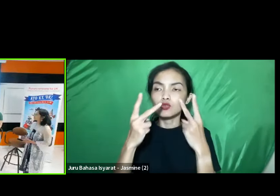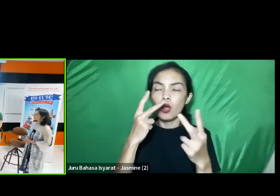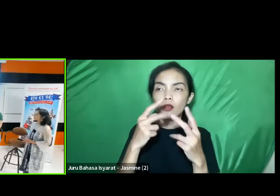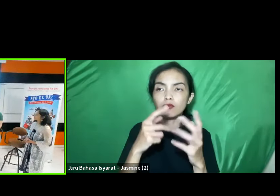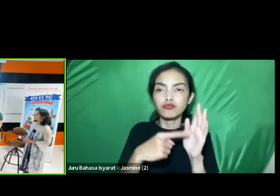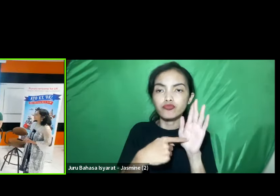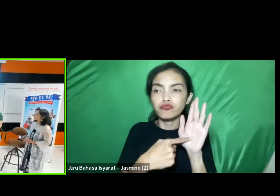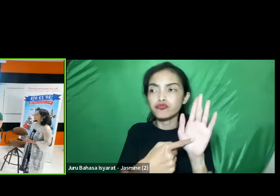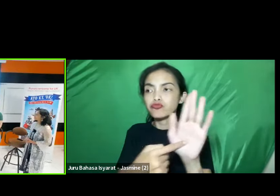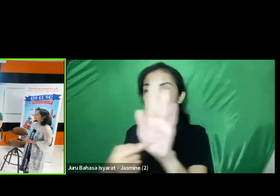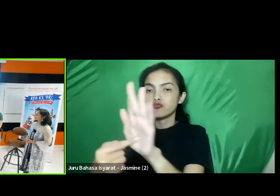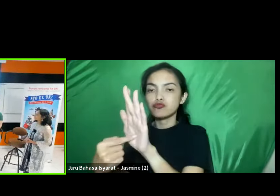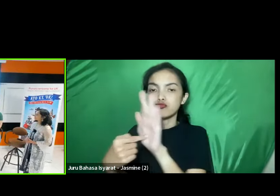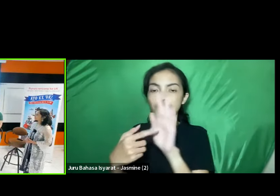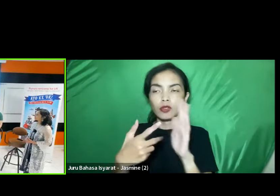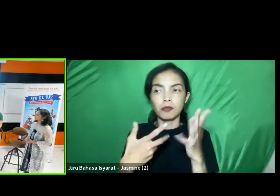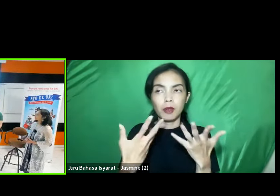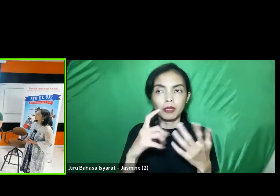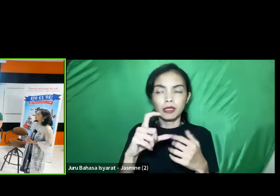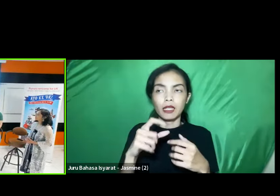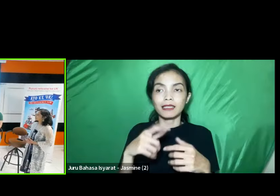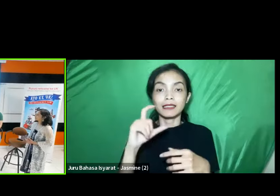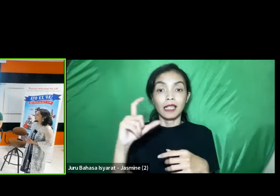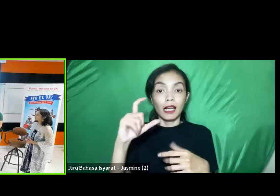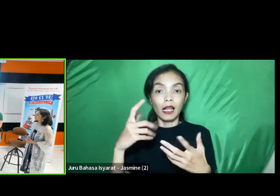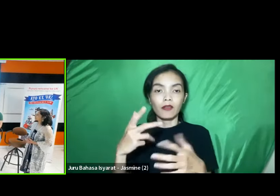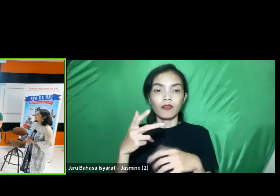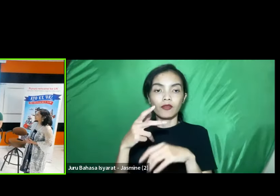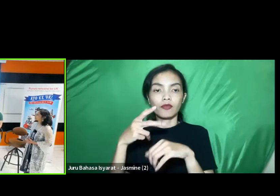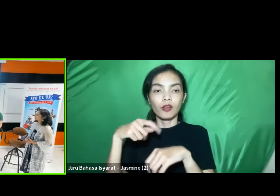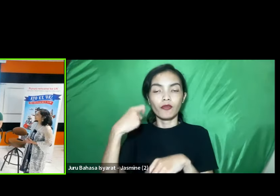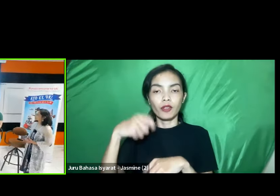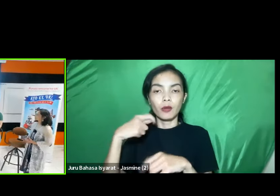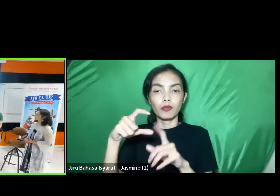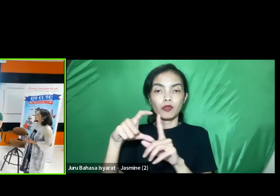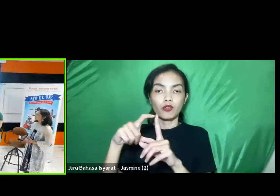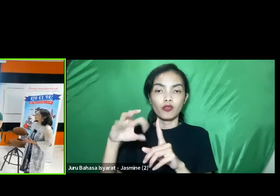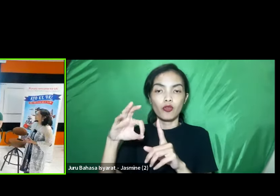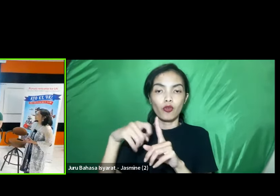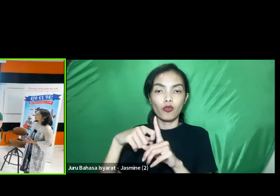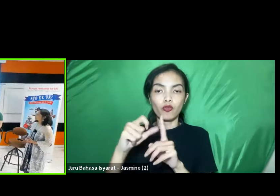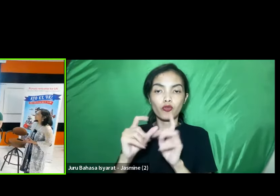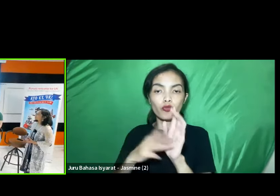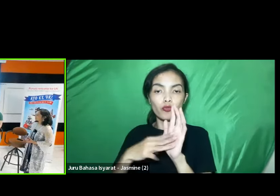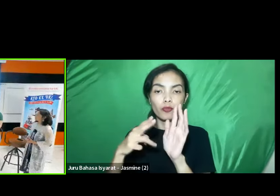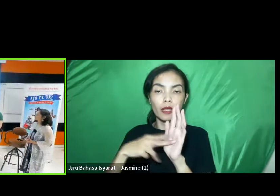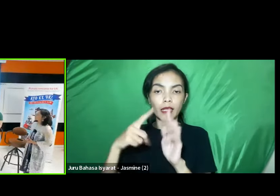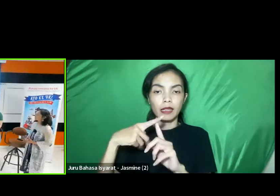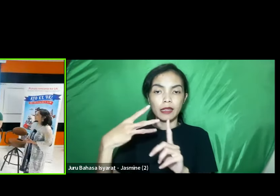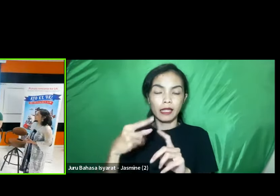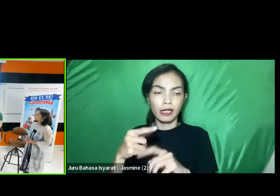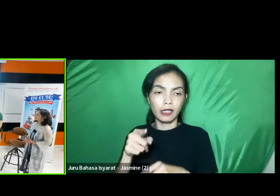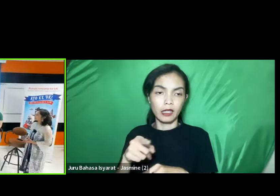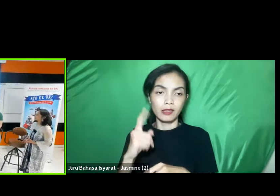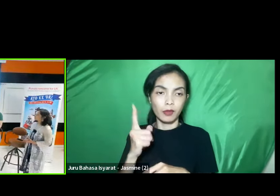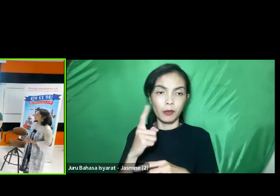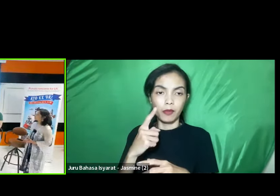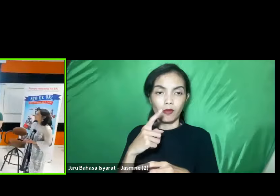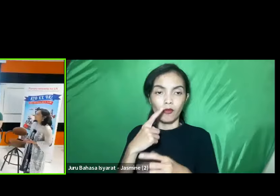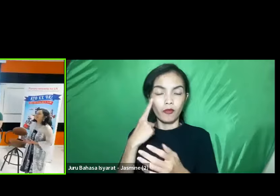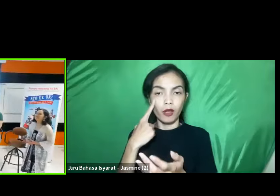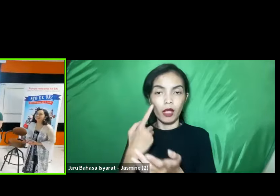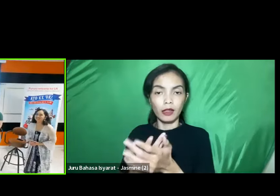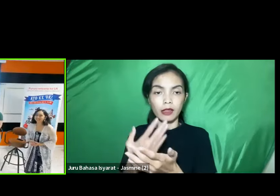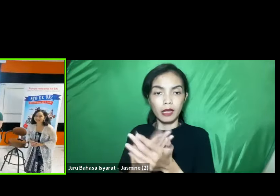caranya apa Belajar film dokumenter Kenapa film dokumenter ya karena kita dokumenter itu kan fakta ya Ini bukan dirtif